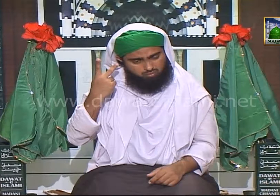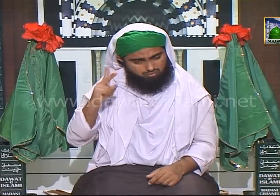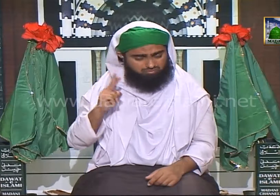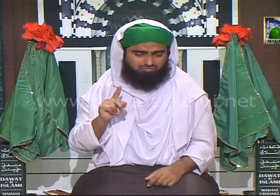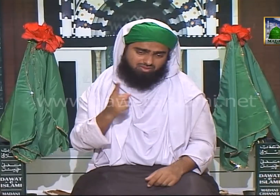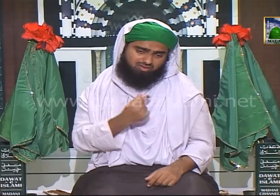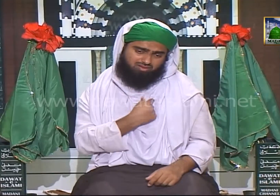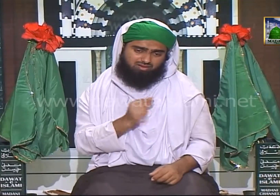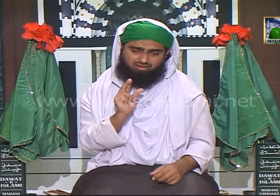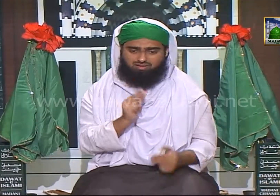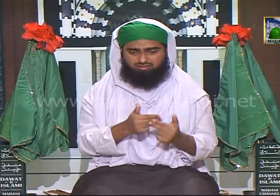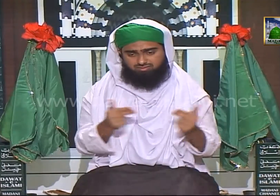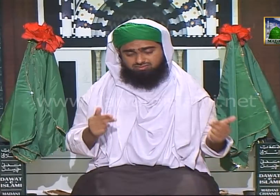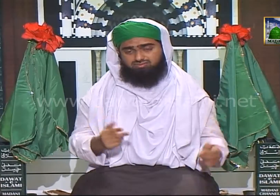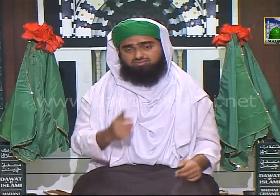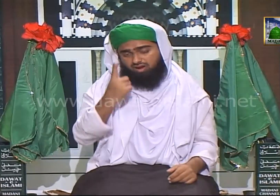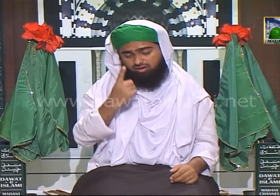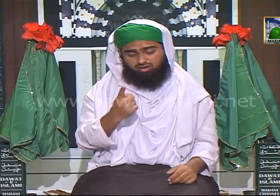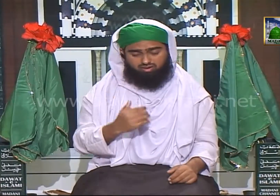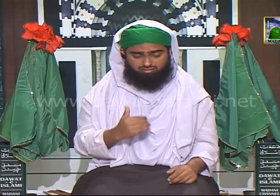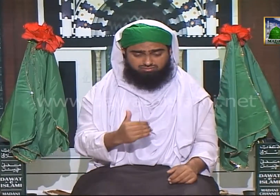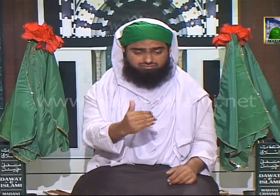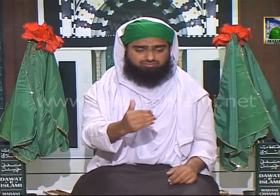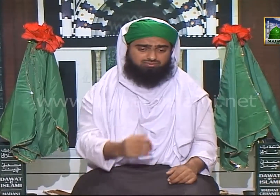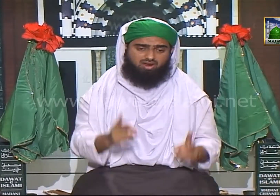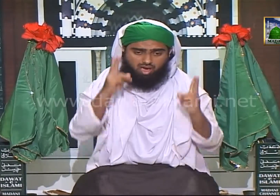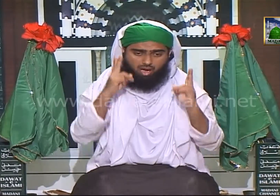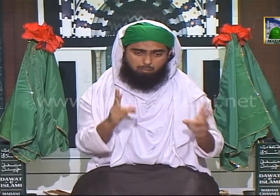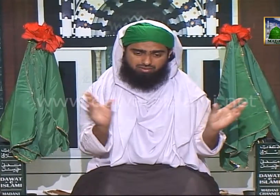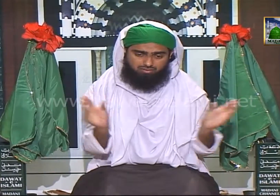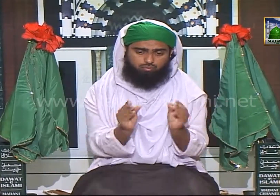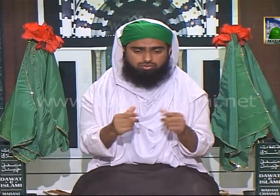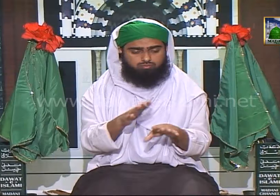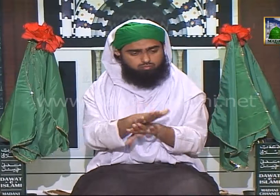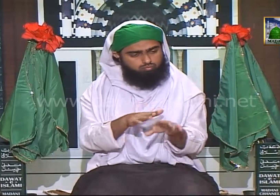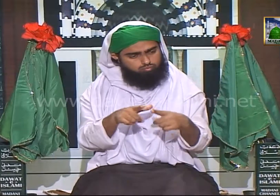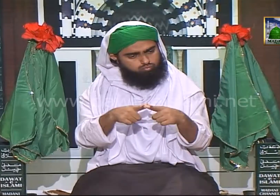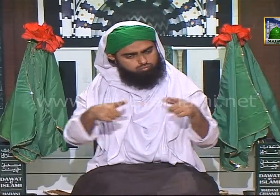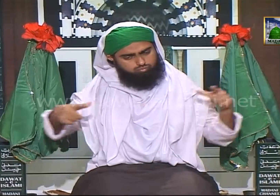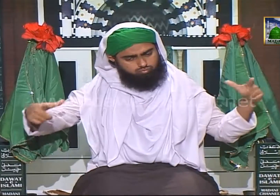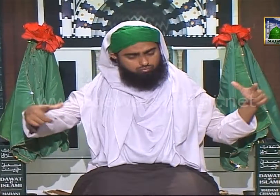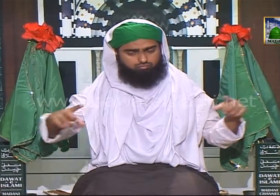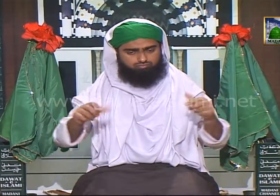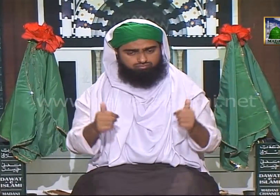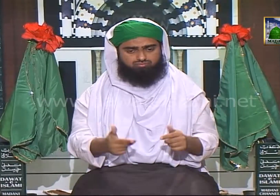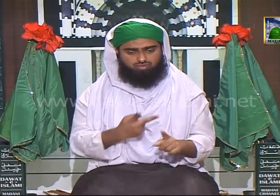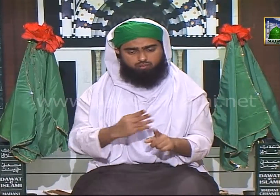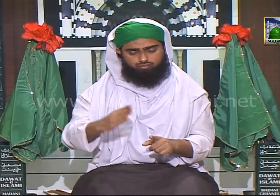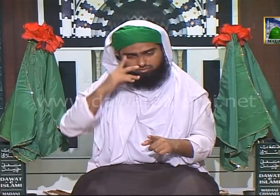بہت بڑی خواہش ہے، یہ تو ایک چھوٹا سکتے ہیں، اللہ کرے وہ وقت آ جائے کہ یہ مسجد تو بہت ہی چھوٹی پڑ جائے، روڈ بھر جائے، اور اللہ کرے یہ تحریک